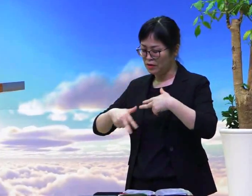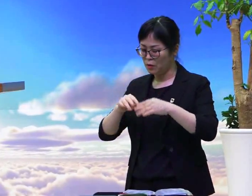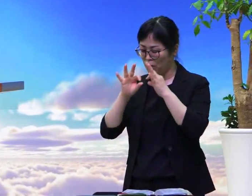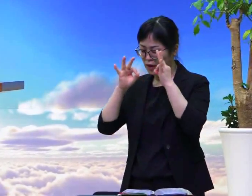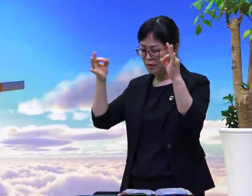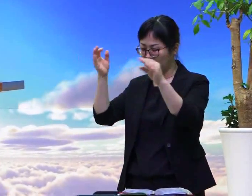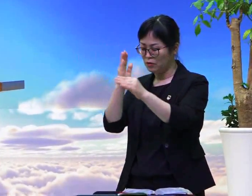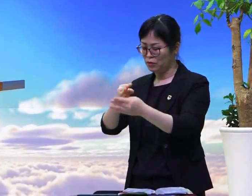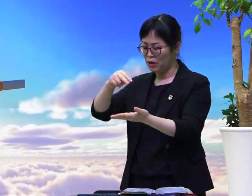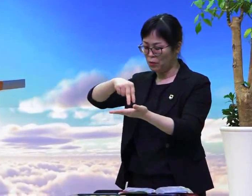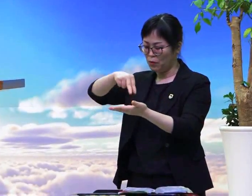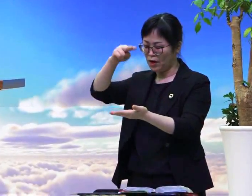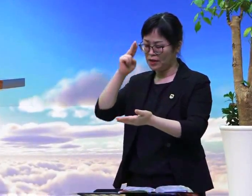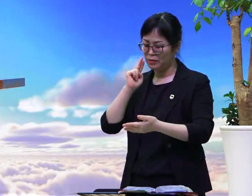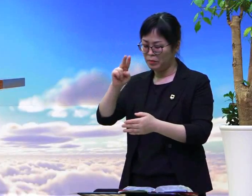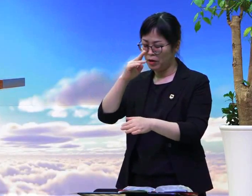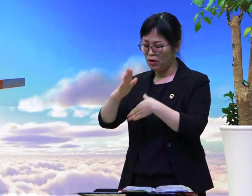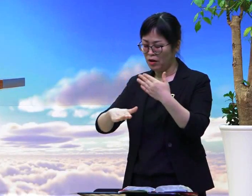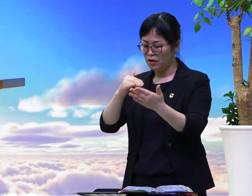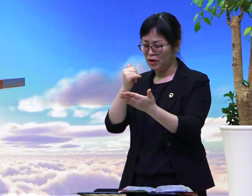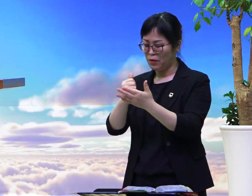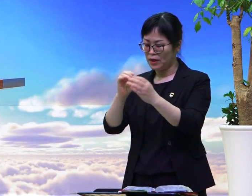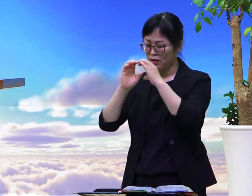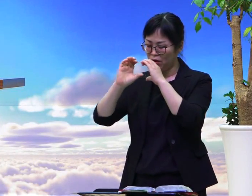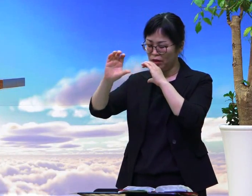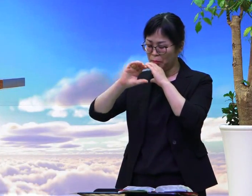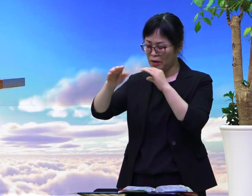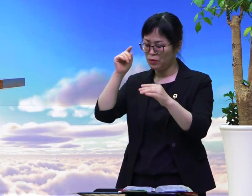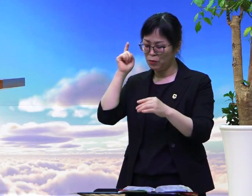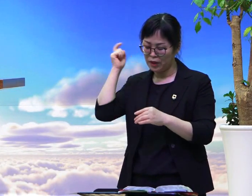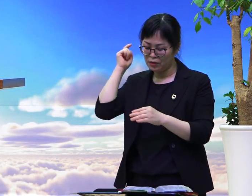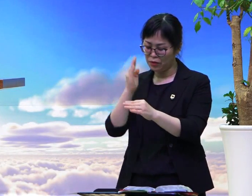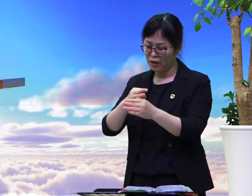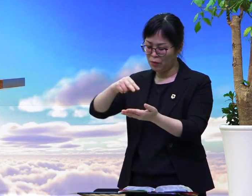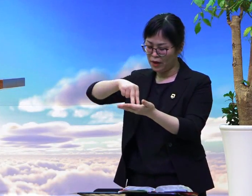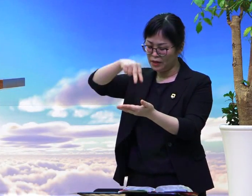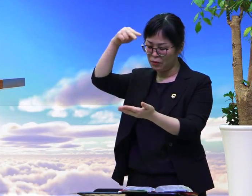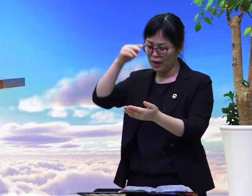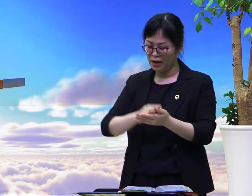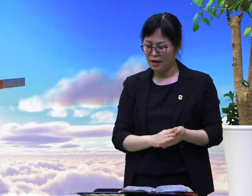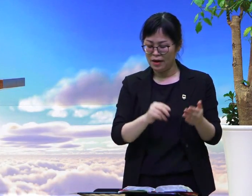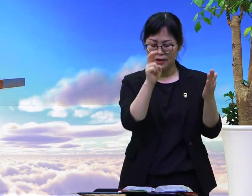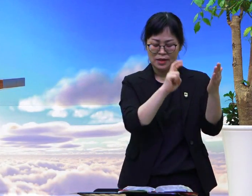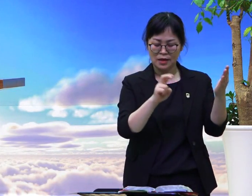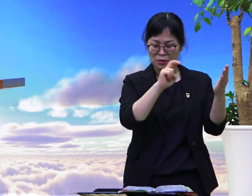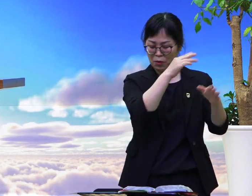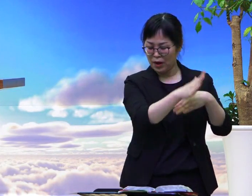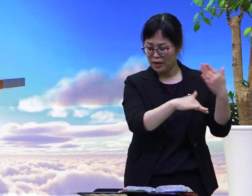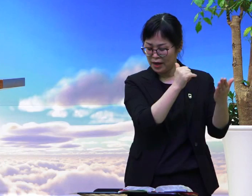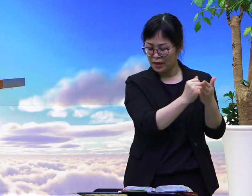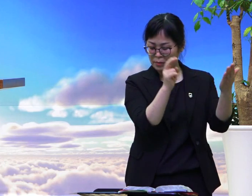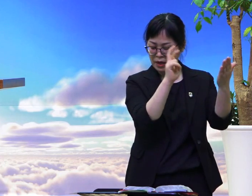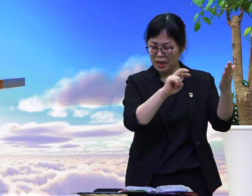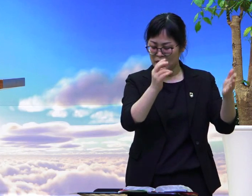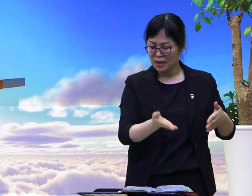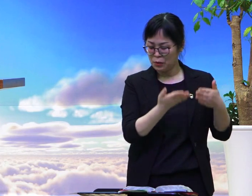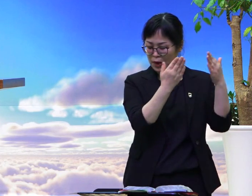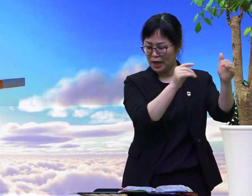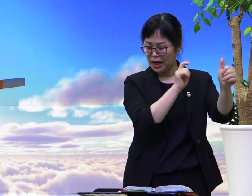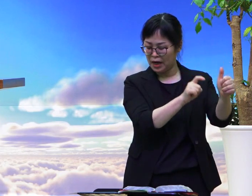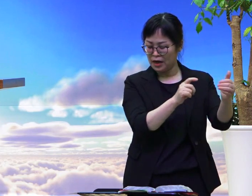하나님께서 즐거운 함성 중에 올라가시며 여호와께서 나팔 소리 중에 올라가시도다. 찬송하라